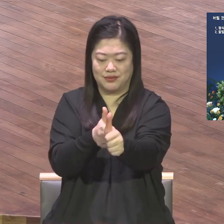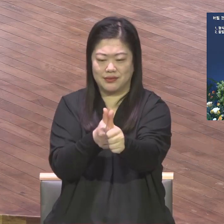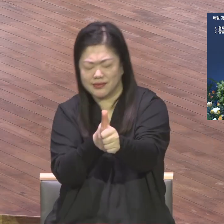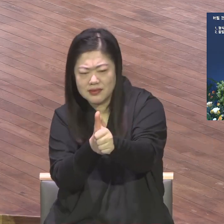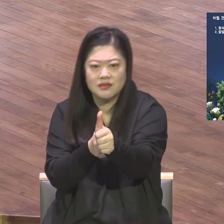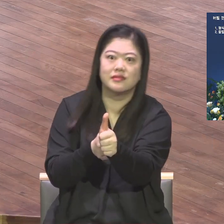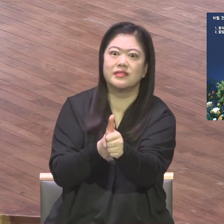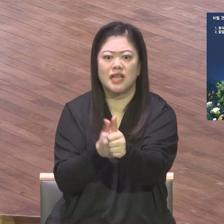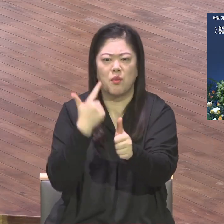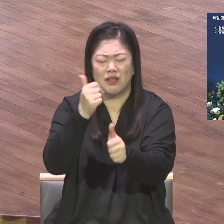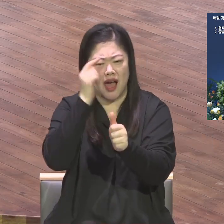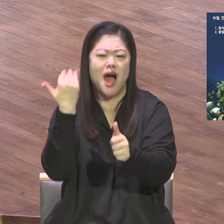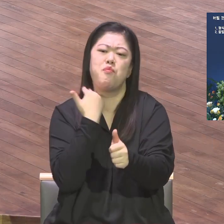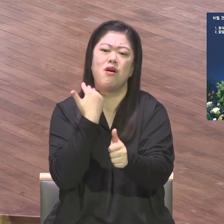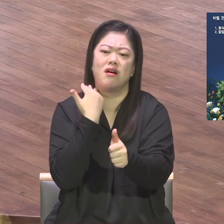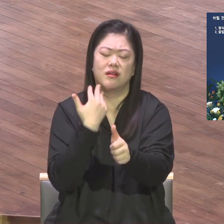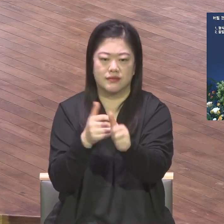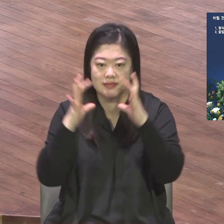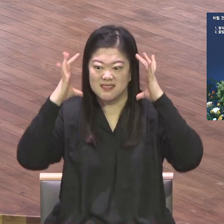목사님 얼굴을 볼 수가 없어.